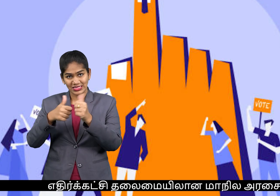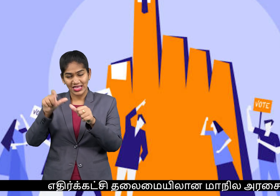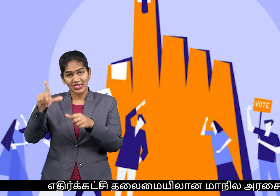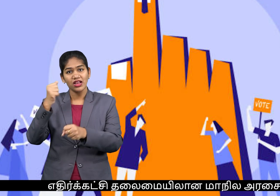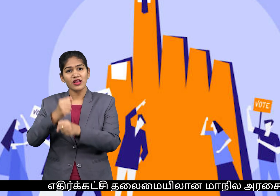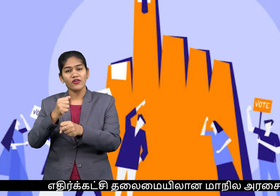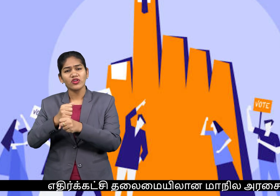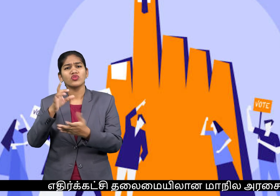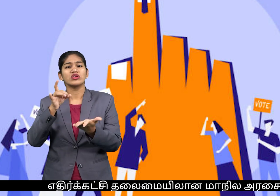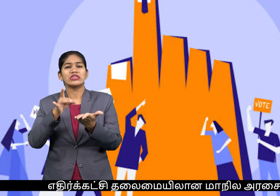அரசை டிஸ்மிஸ் செய்ய